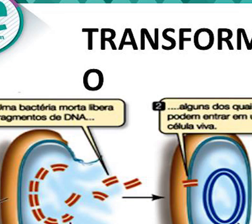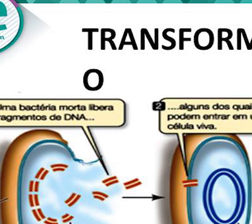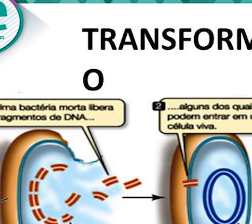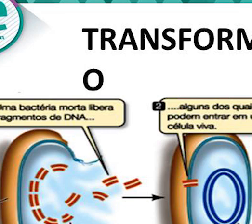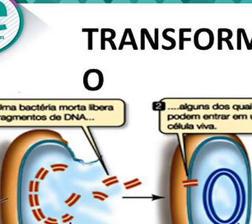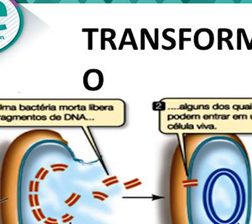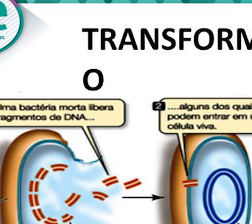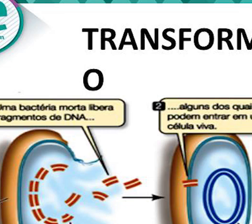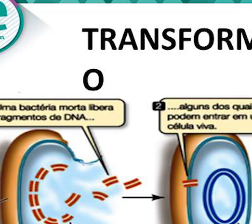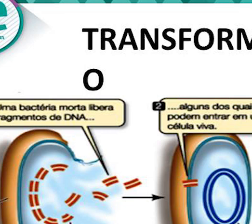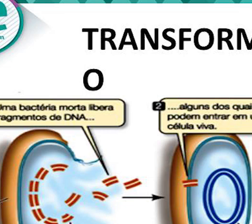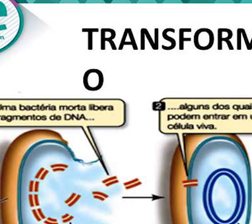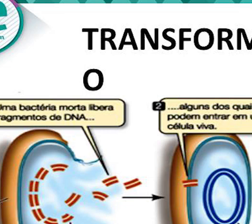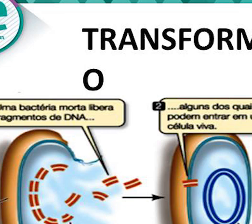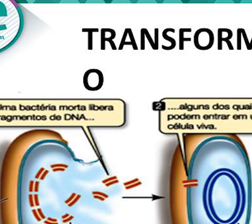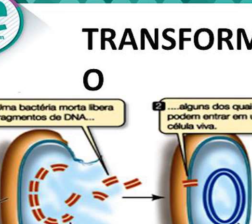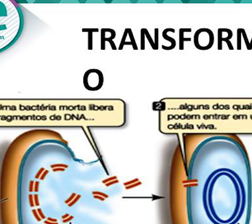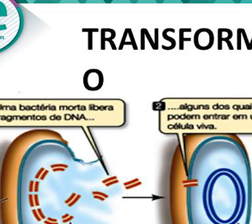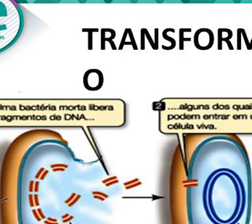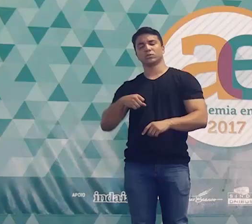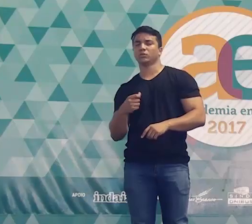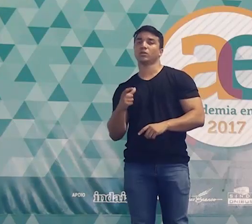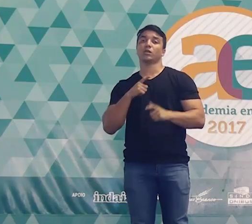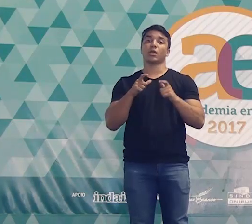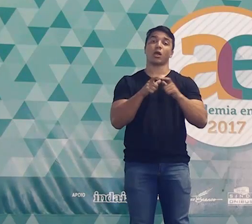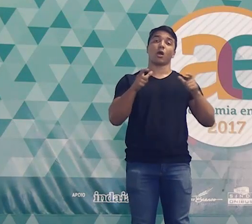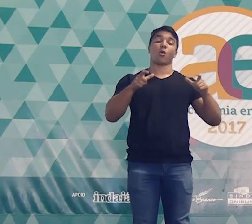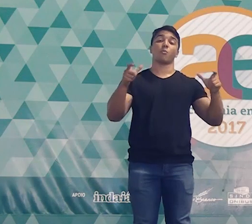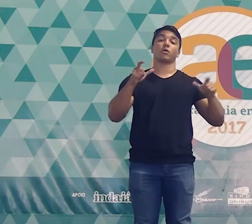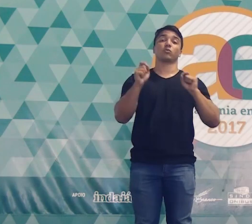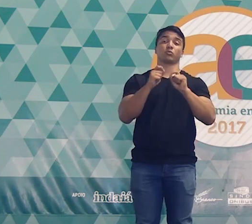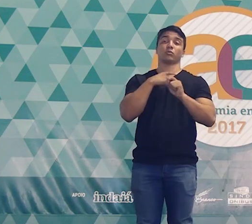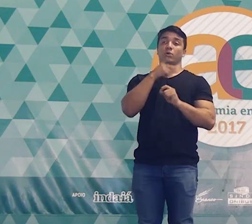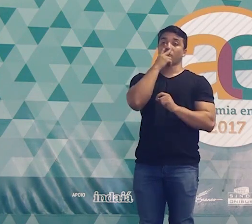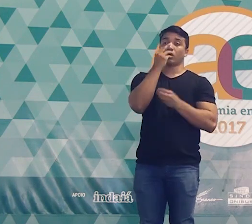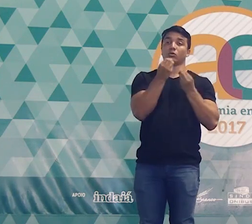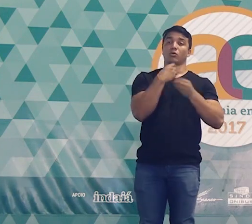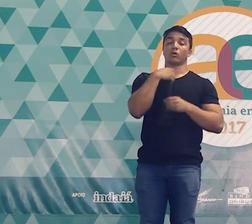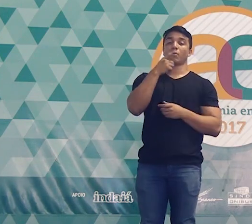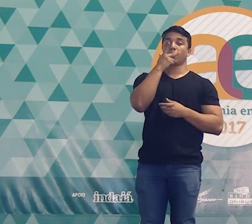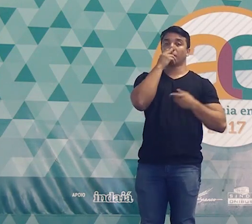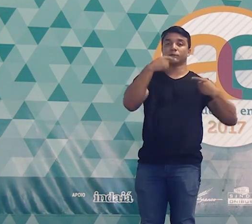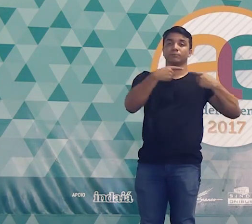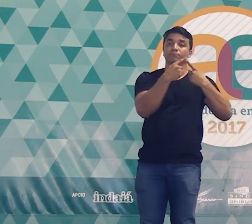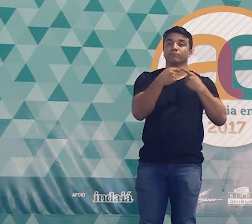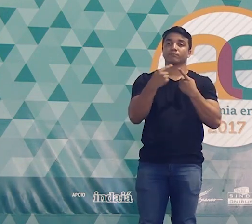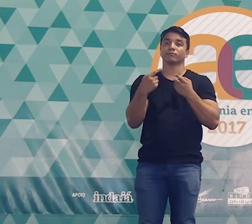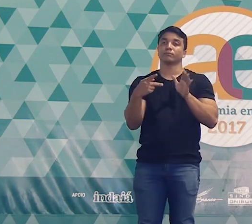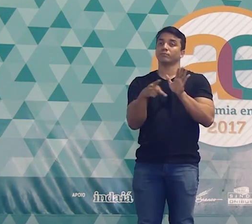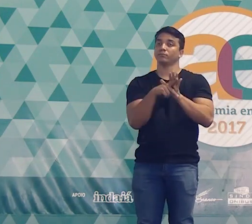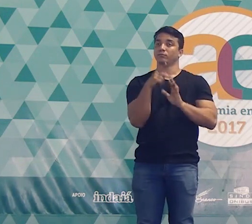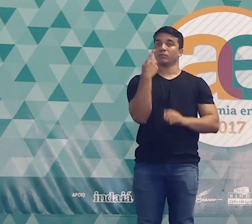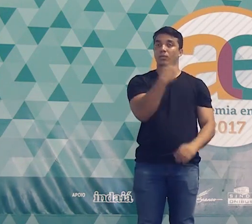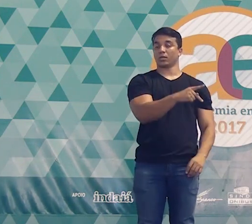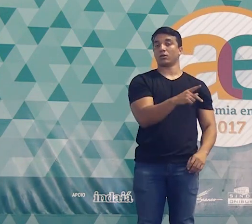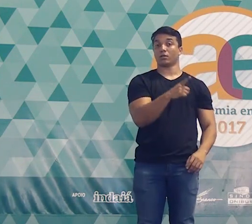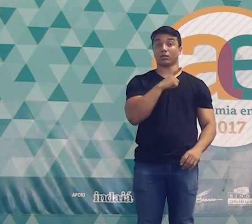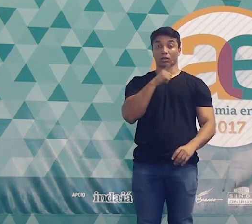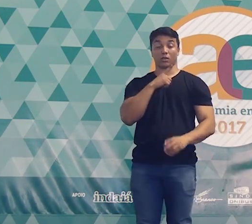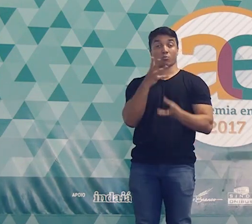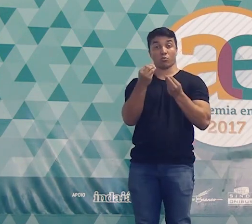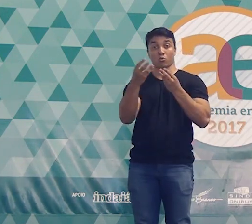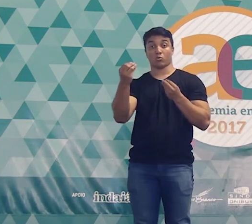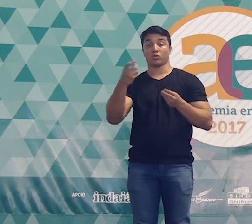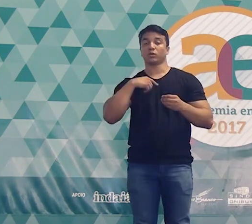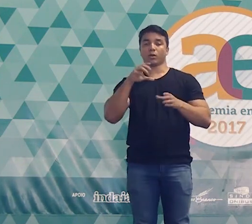reprodução? Considero eu que sim, pois existe um aumento da adaptabilidade desse ser, né? Então, muitas vezes, gente,